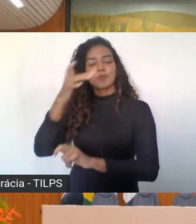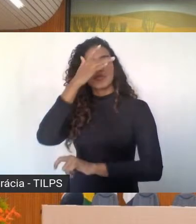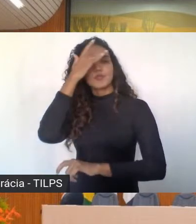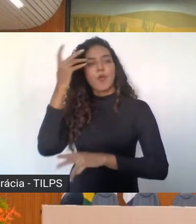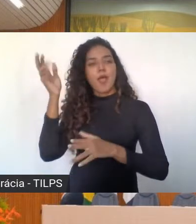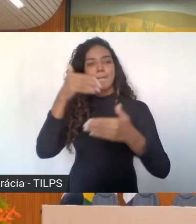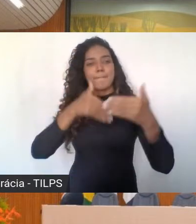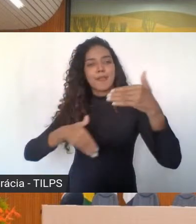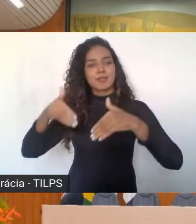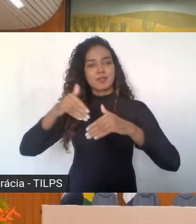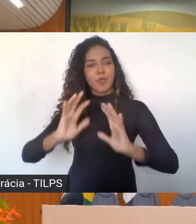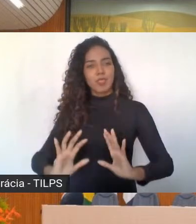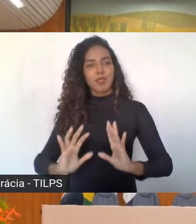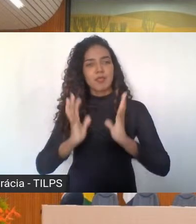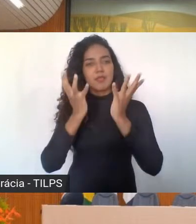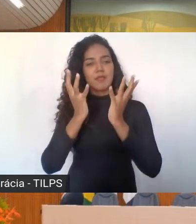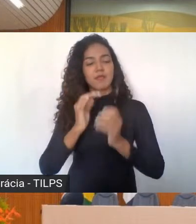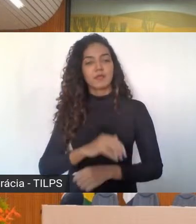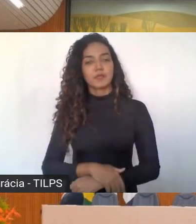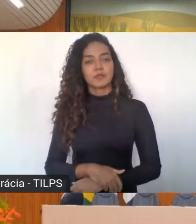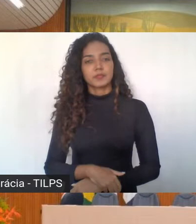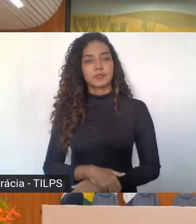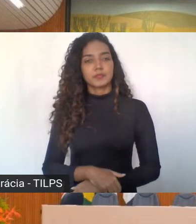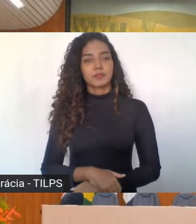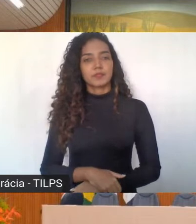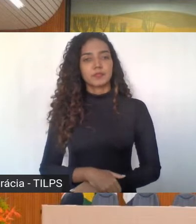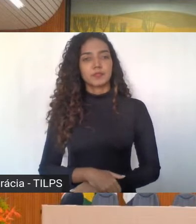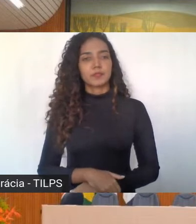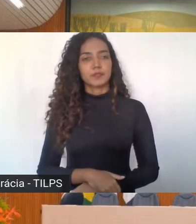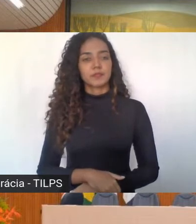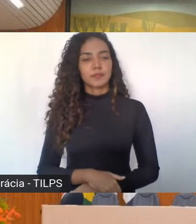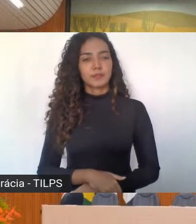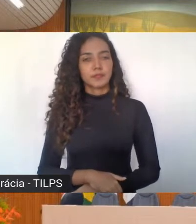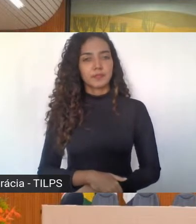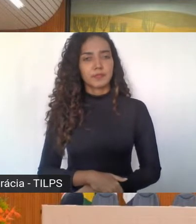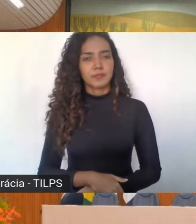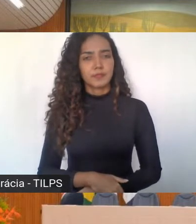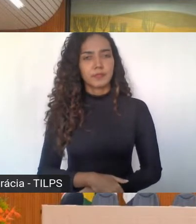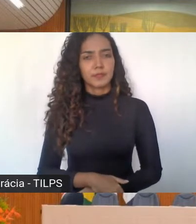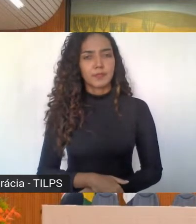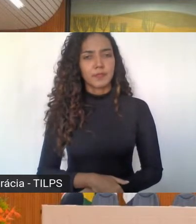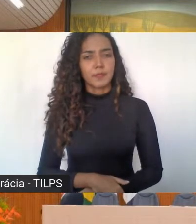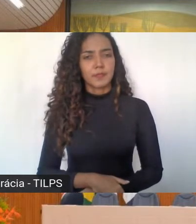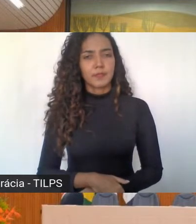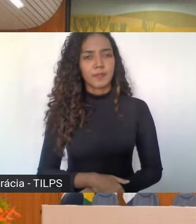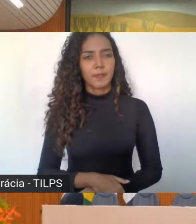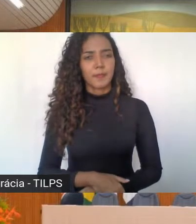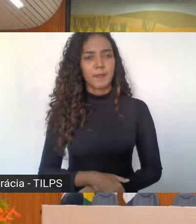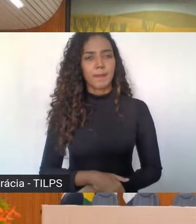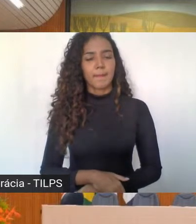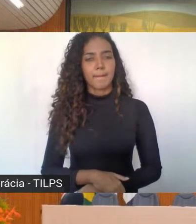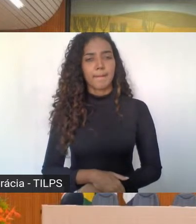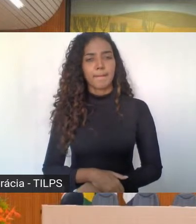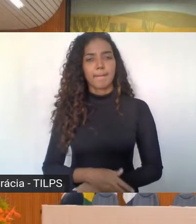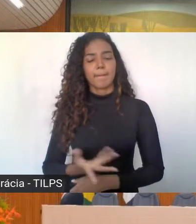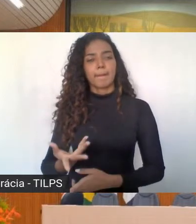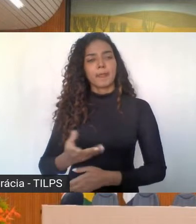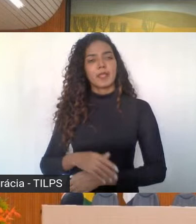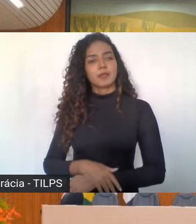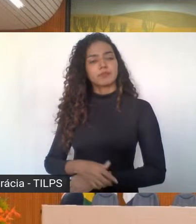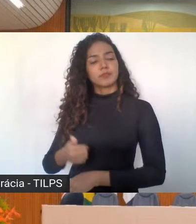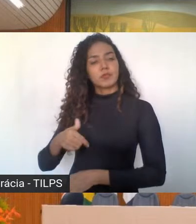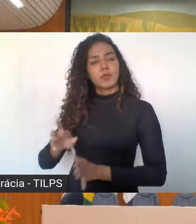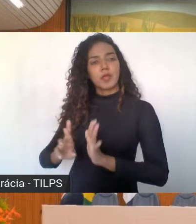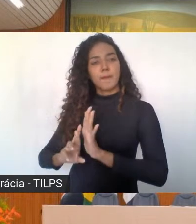Parabenizo, inicialmente, a todos os nossos discentes pela escolha, belíssima escolha, da Unidade Acadêmica de Belo Jardim,